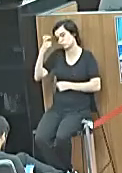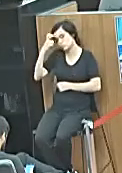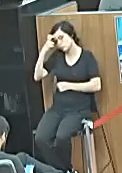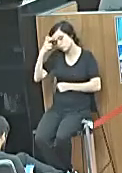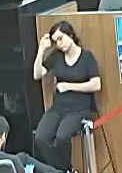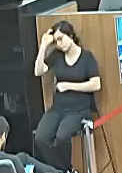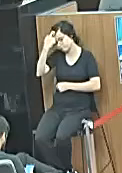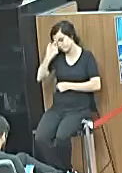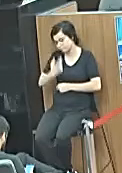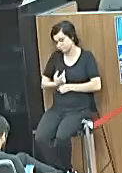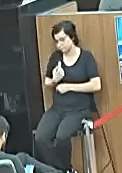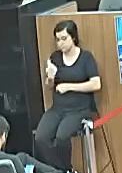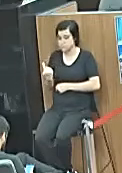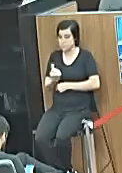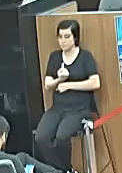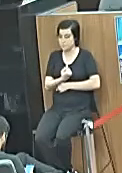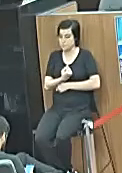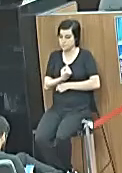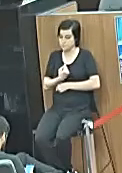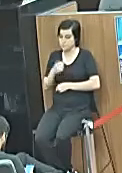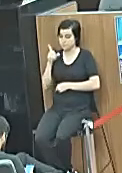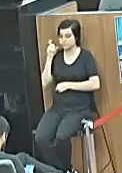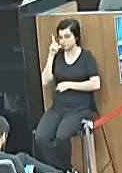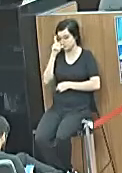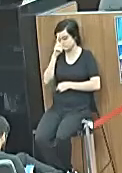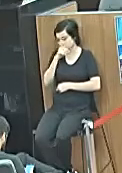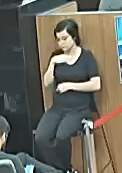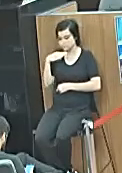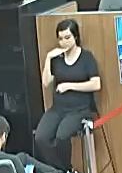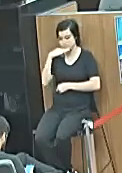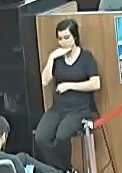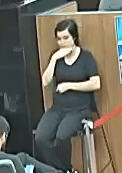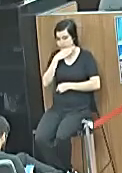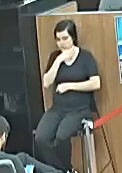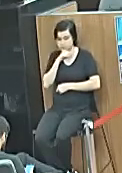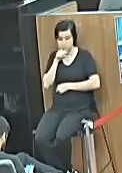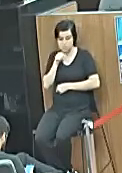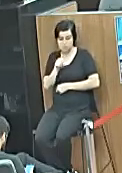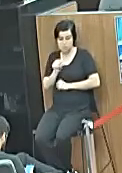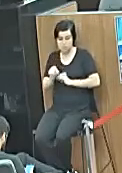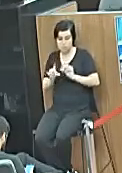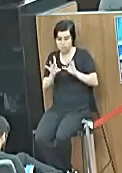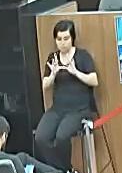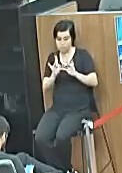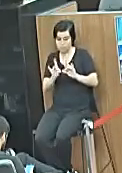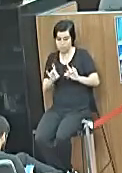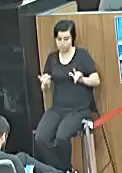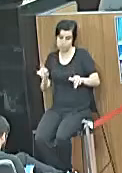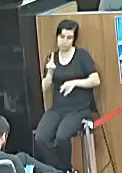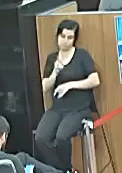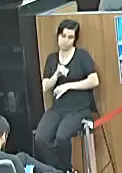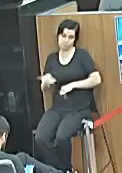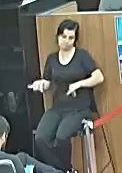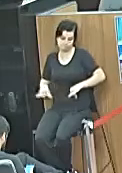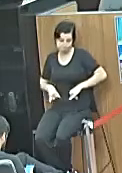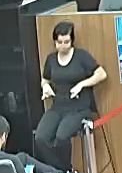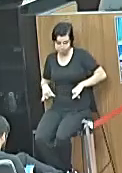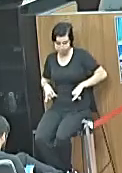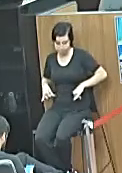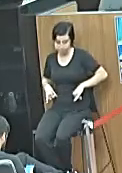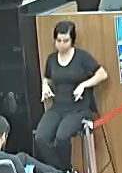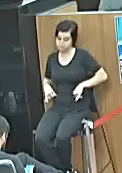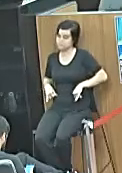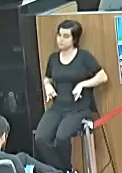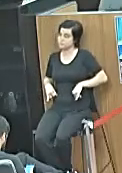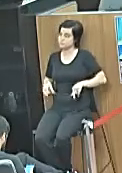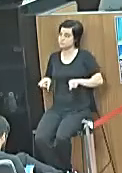identidade é difícil de ver ele morrendo aos poucos ele sofrendo você pode matar